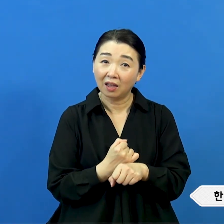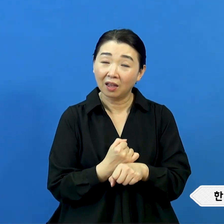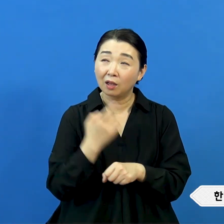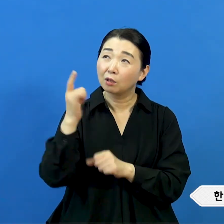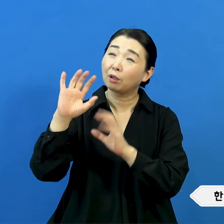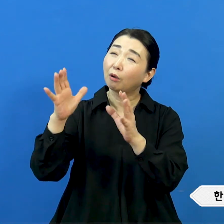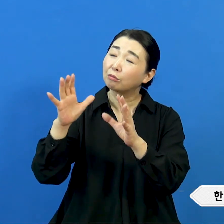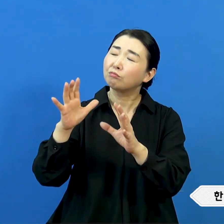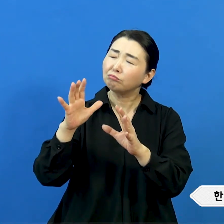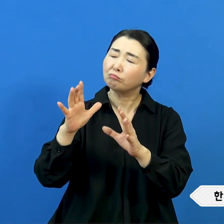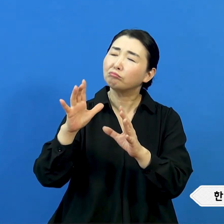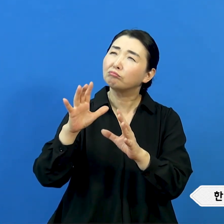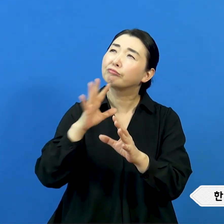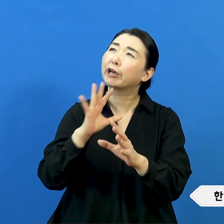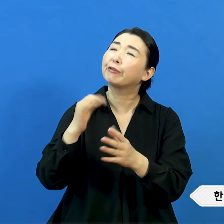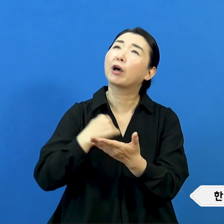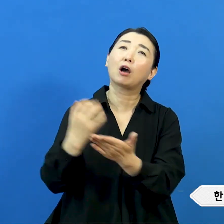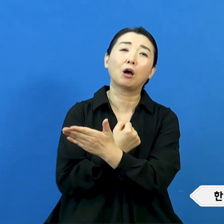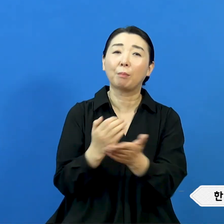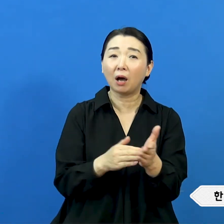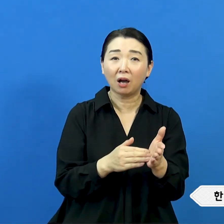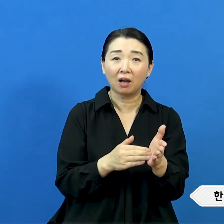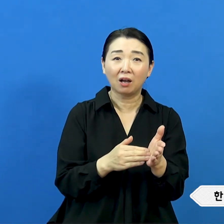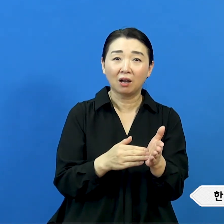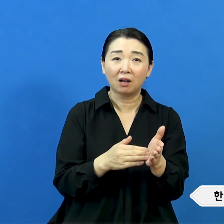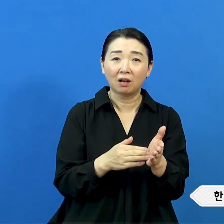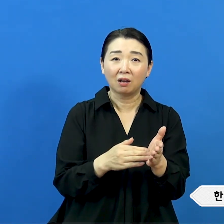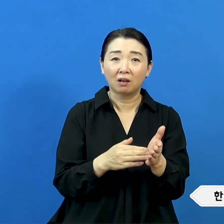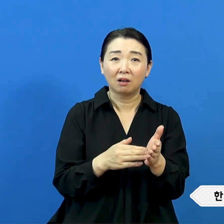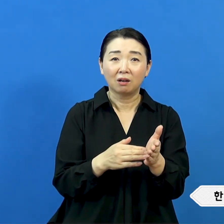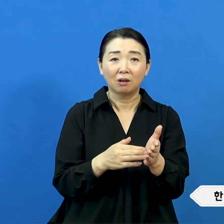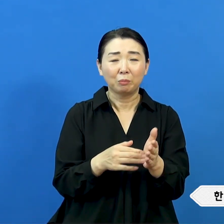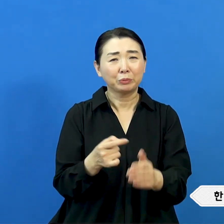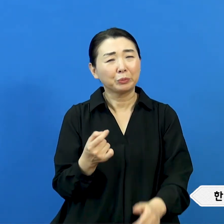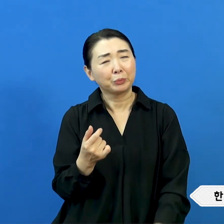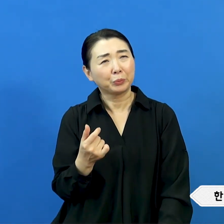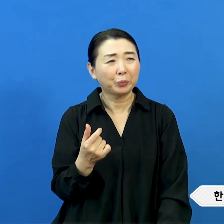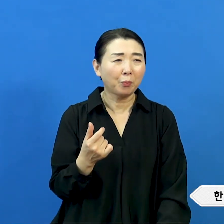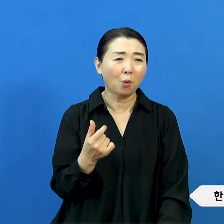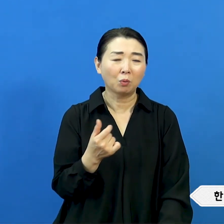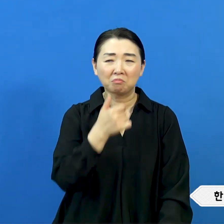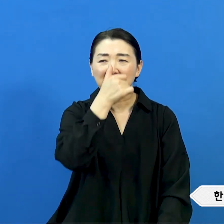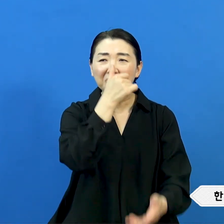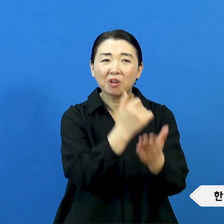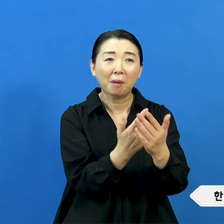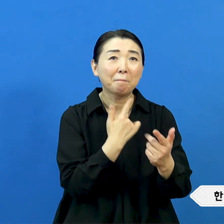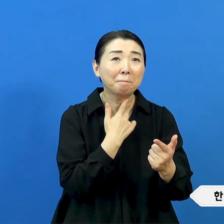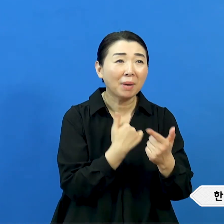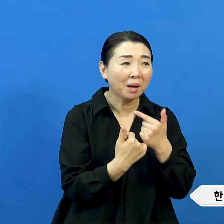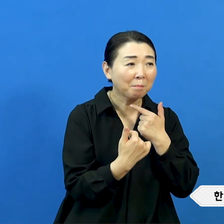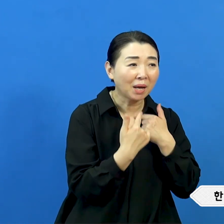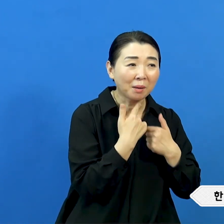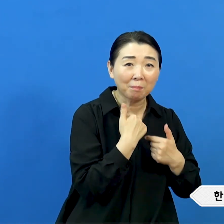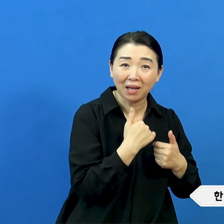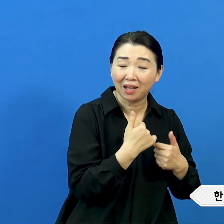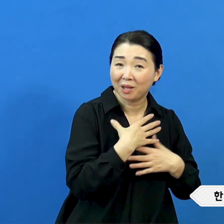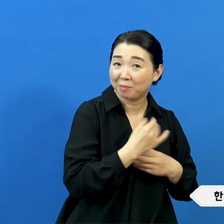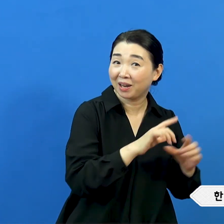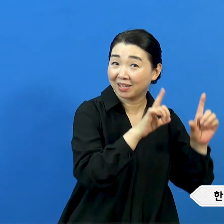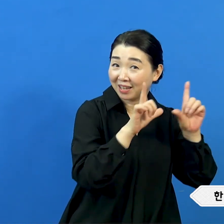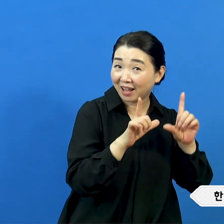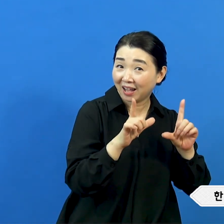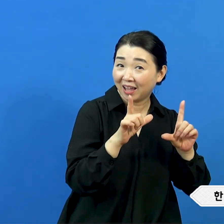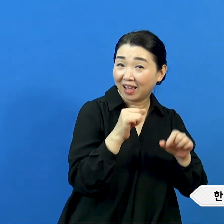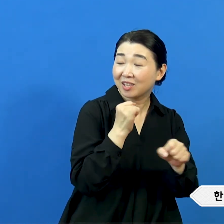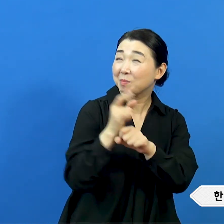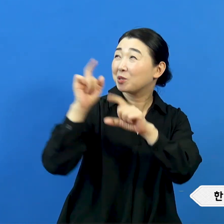천국은 따놓은 당상이니까 이제 조금 죄도 조금씩 지으면서 그냥 편하게 살자, 천국은